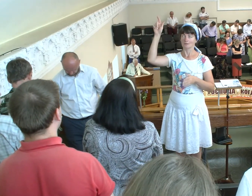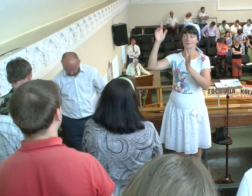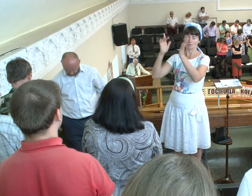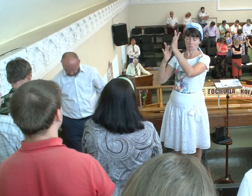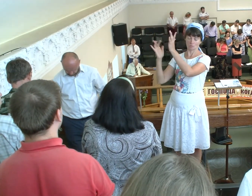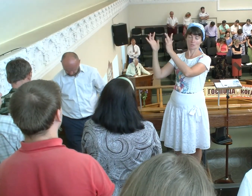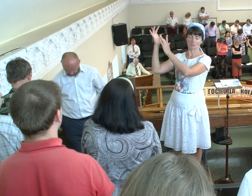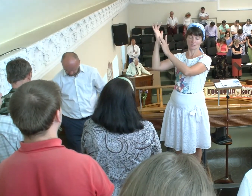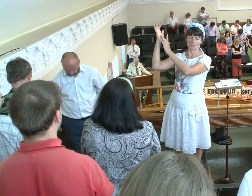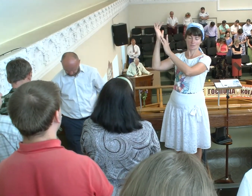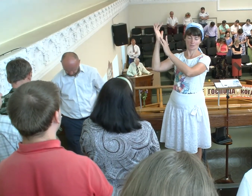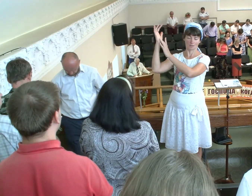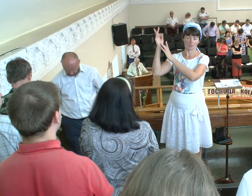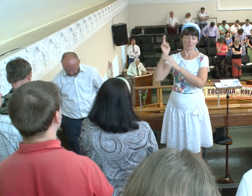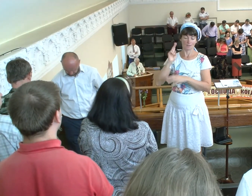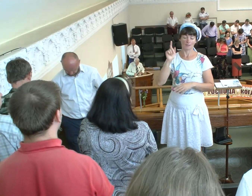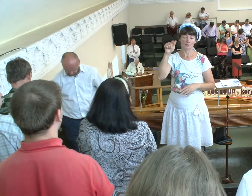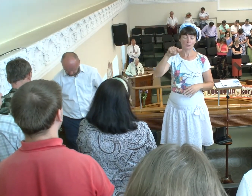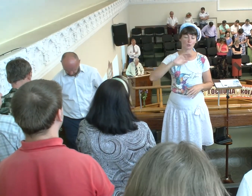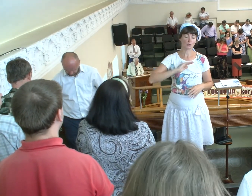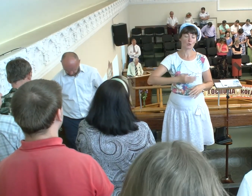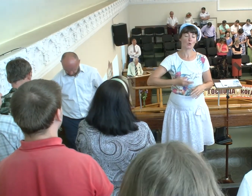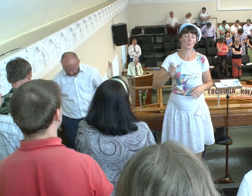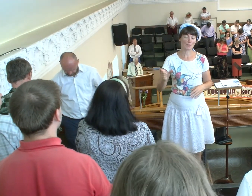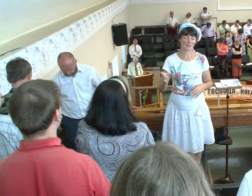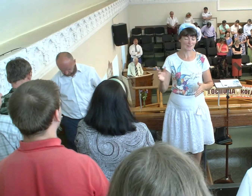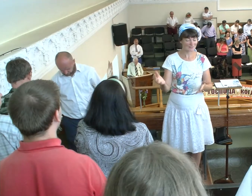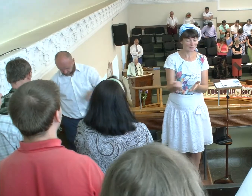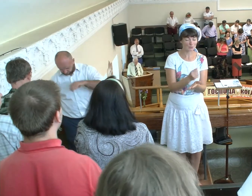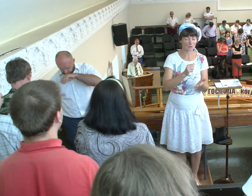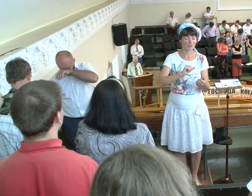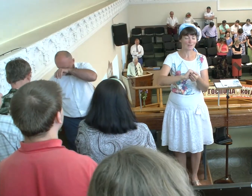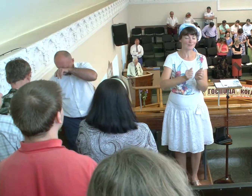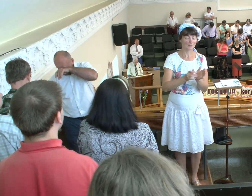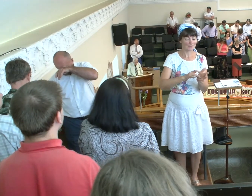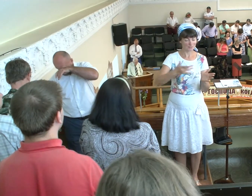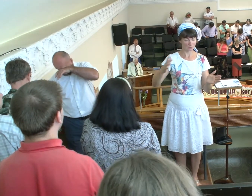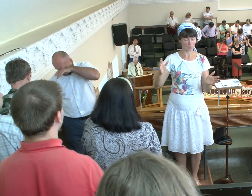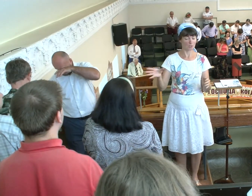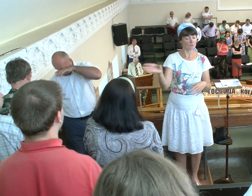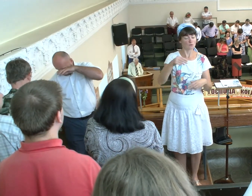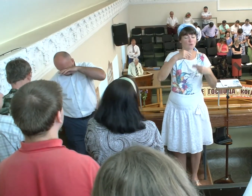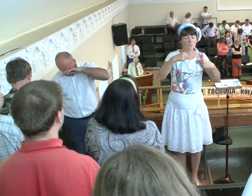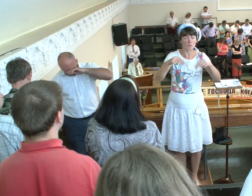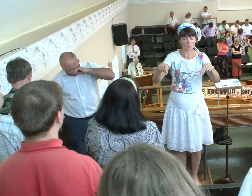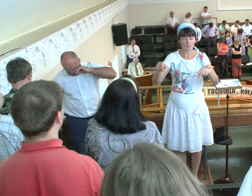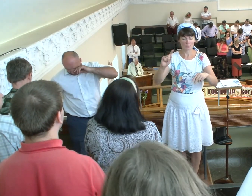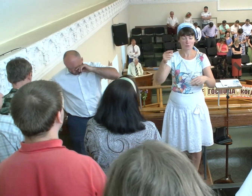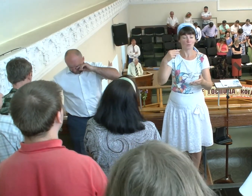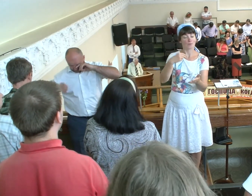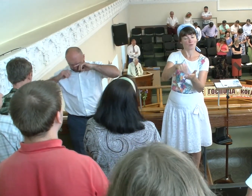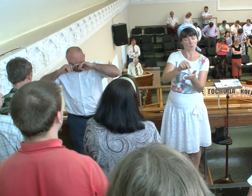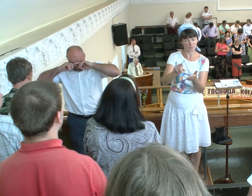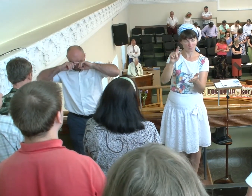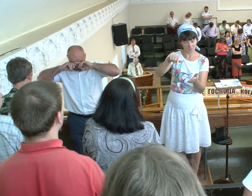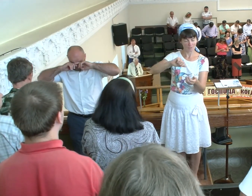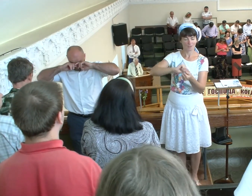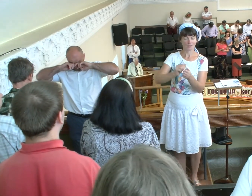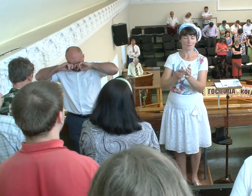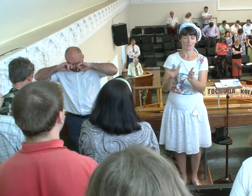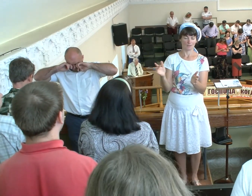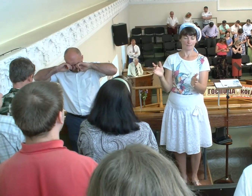Христа. Как тот купец, который нашел драгоценную жемчужину и все продал, чтобы приобрести ее.